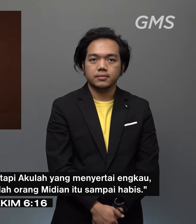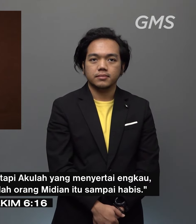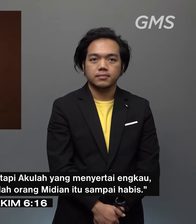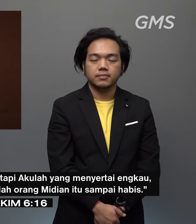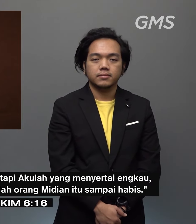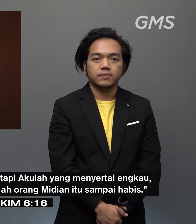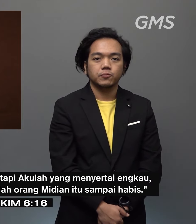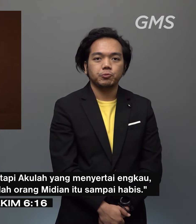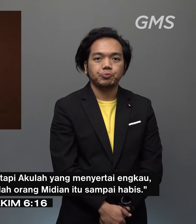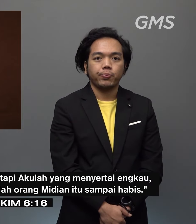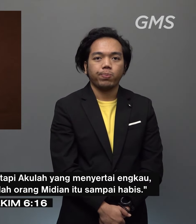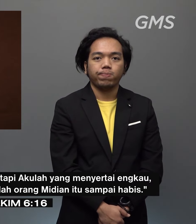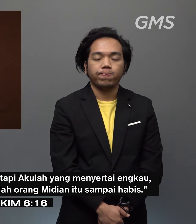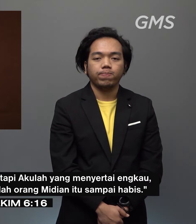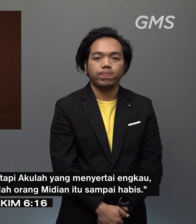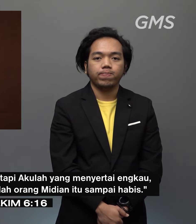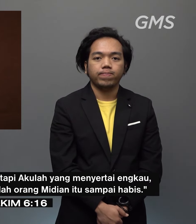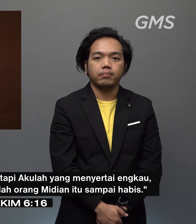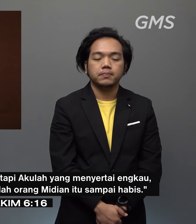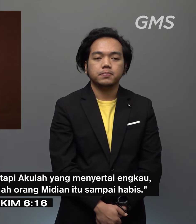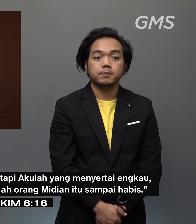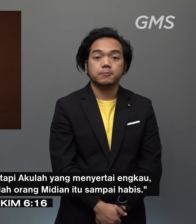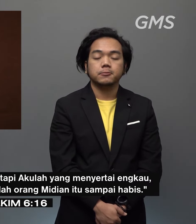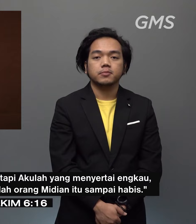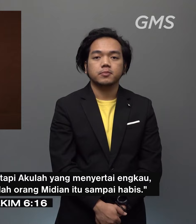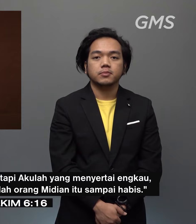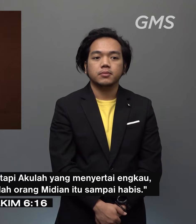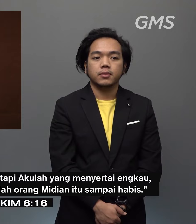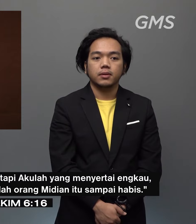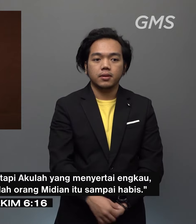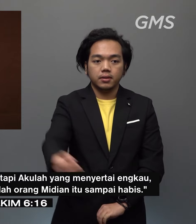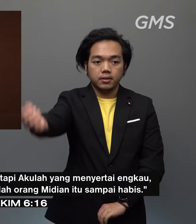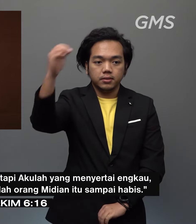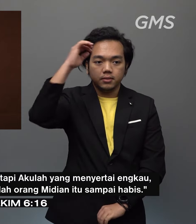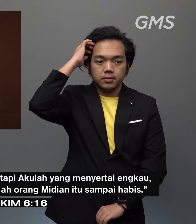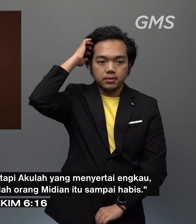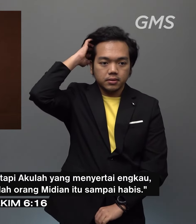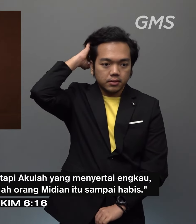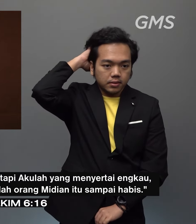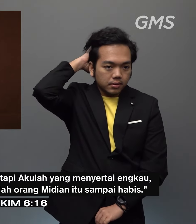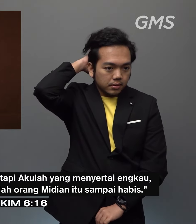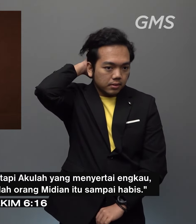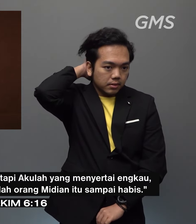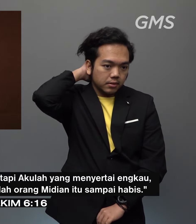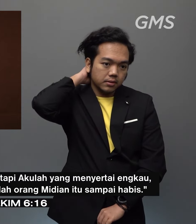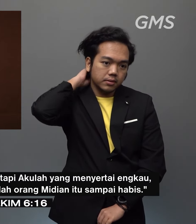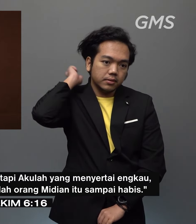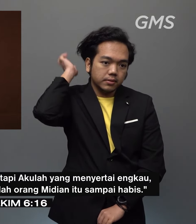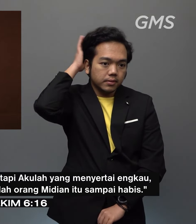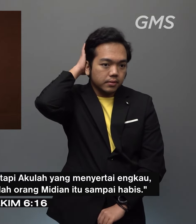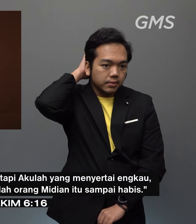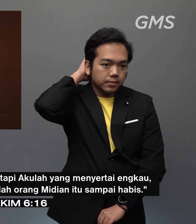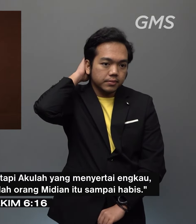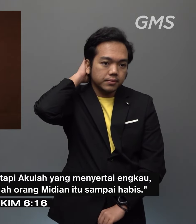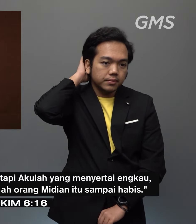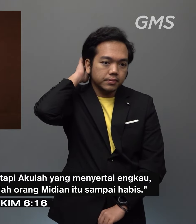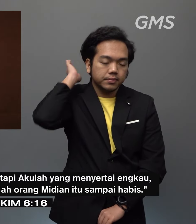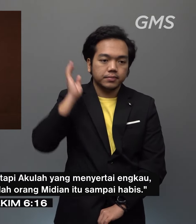Tetapi akulah yang menyertai engkau, sebab itu engkau akan memukul kalah orang Midian itu